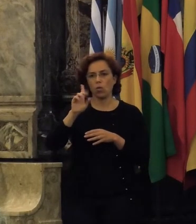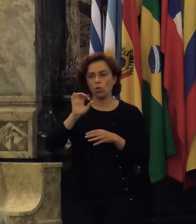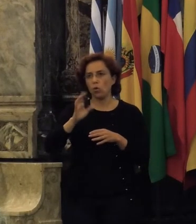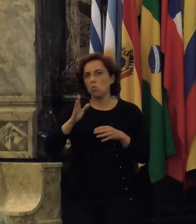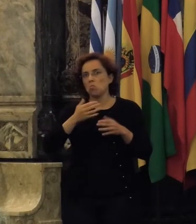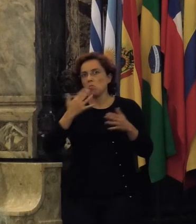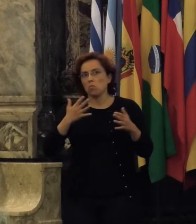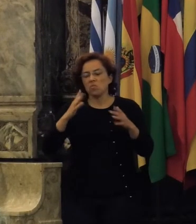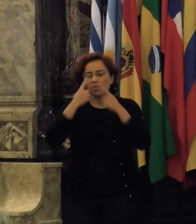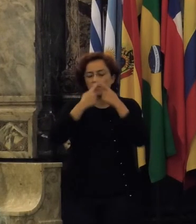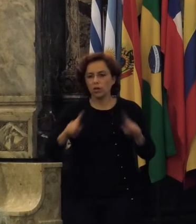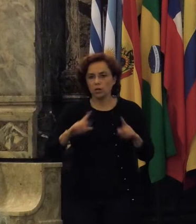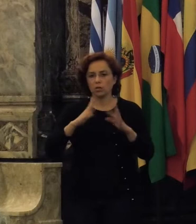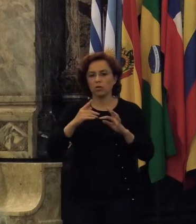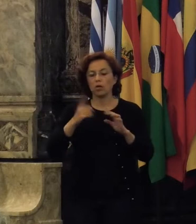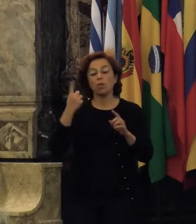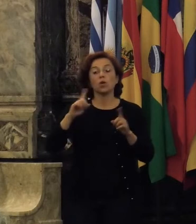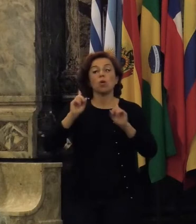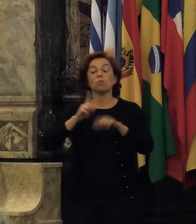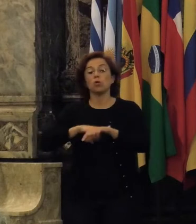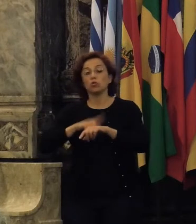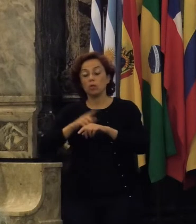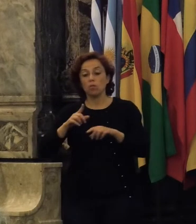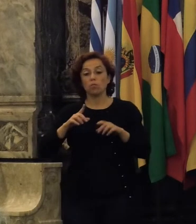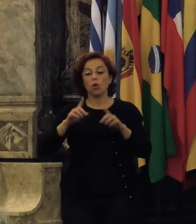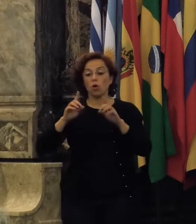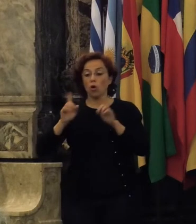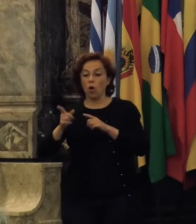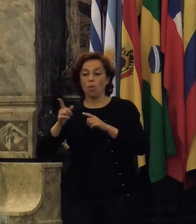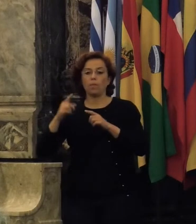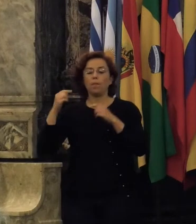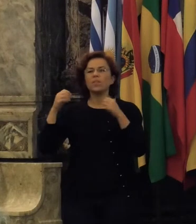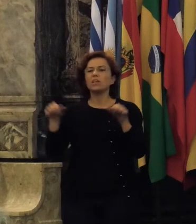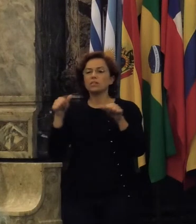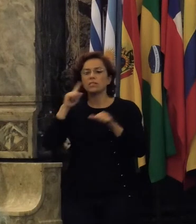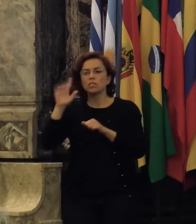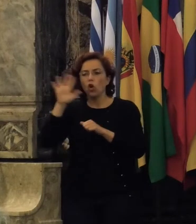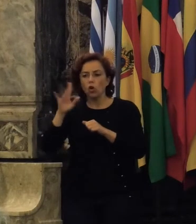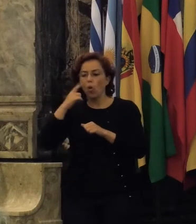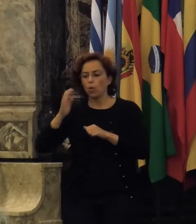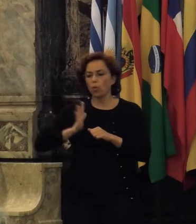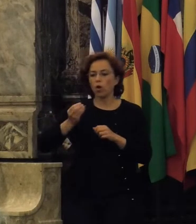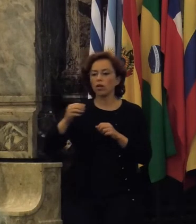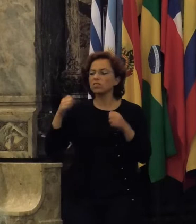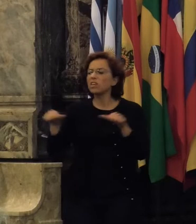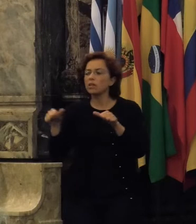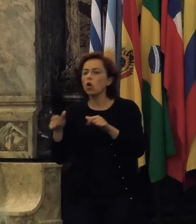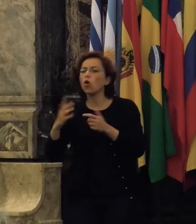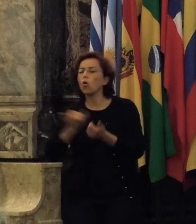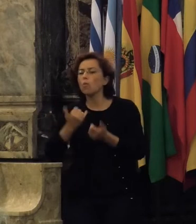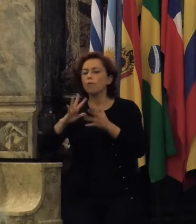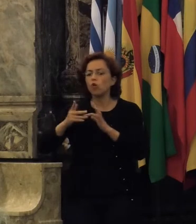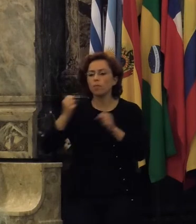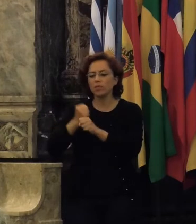A su vez, cuestiones vinculadas al ejercicio de las prácticas de psicólogas y psicólogos. Hoy hay algo